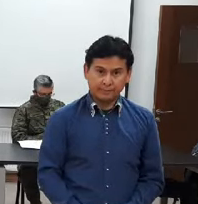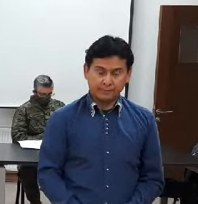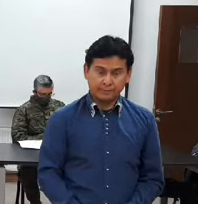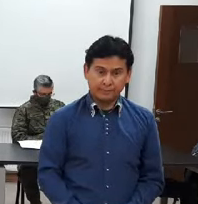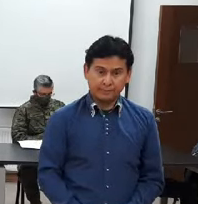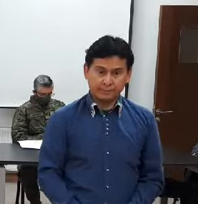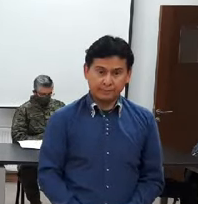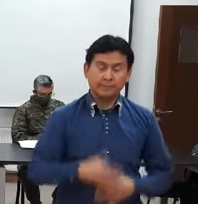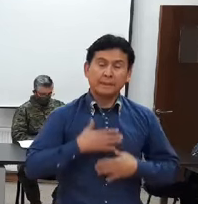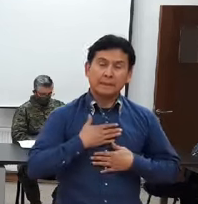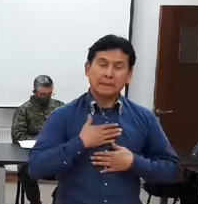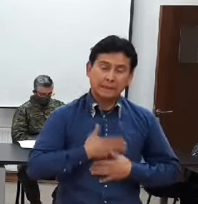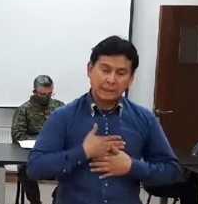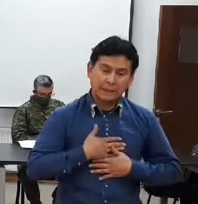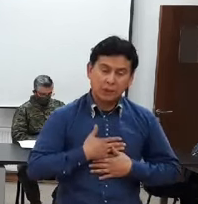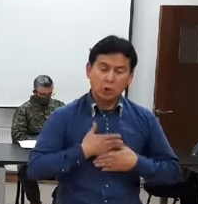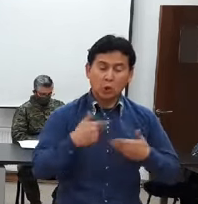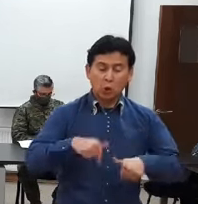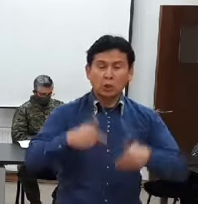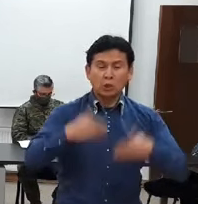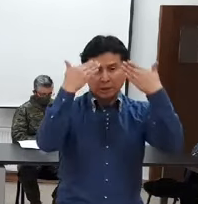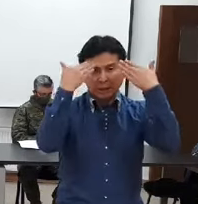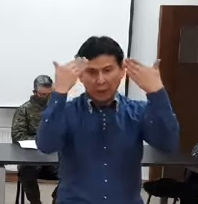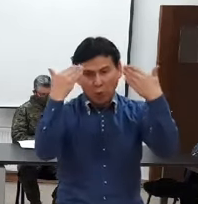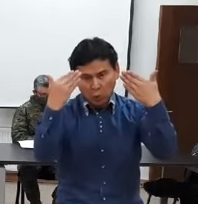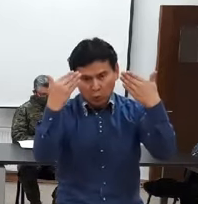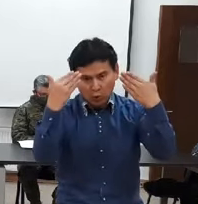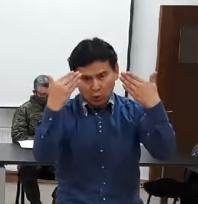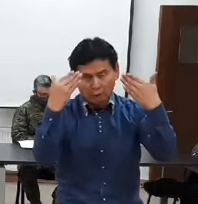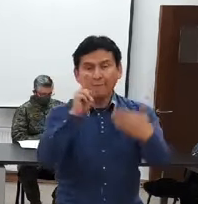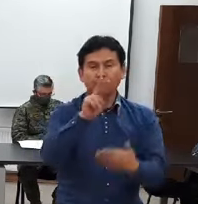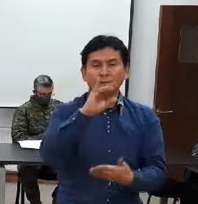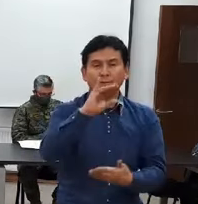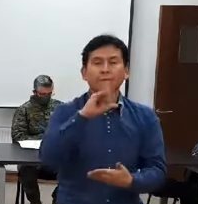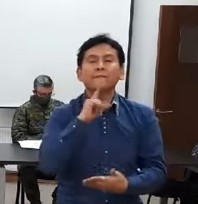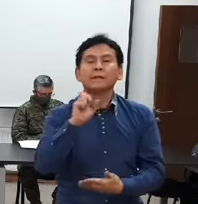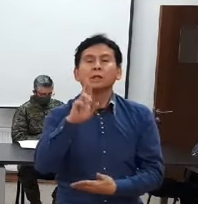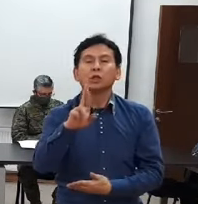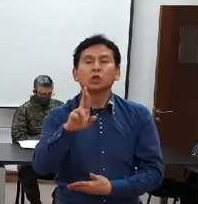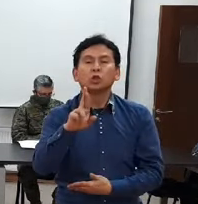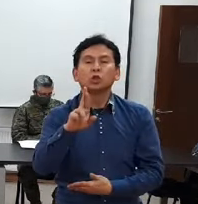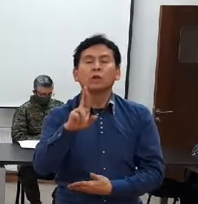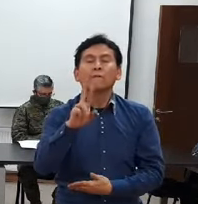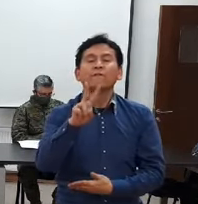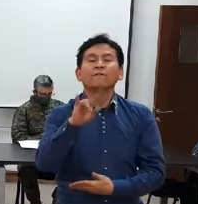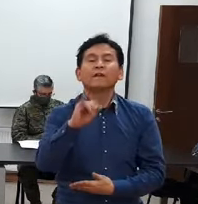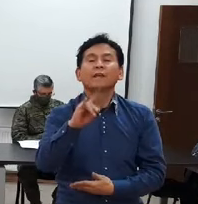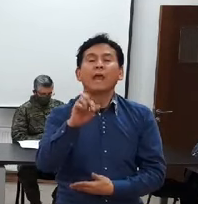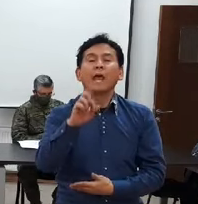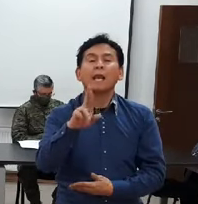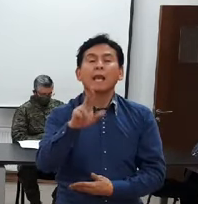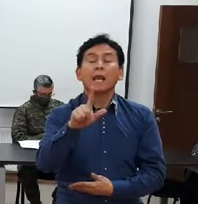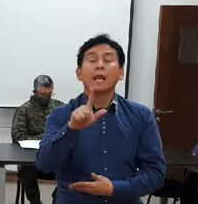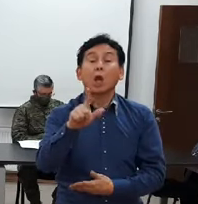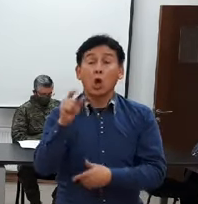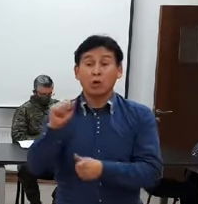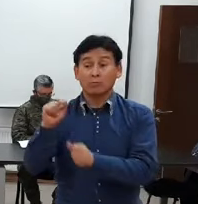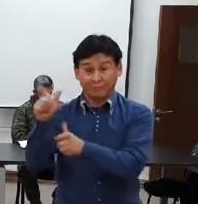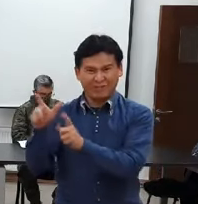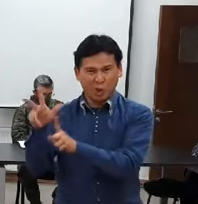Quiero hoy día enviar un saludo también a don Víctor Vidal, que era el paciente número 8, que ya se encuentra recuperado,